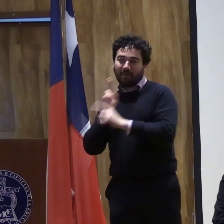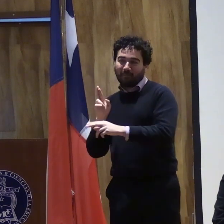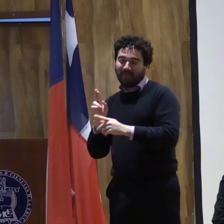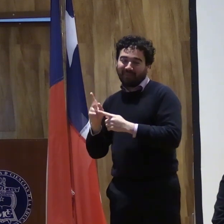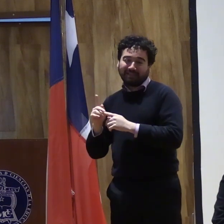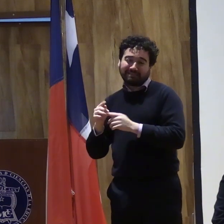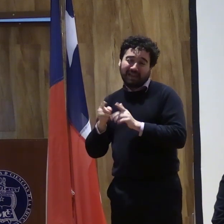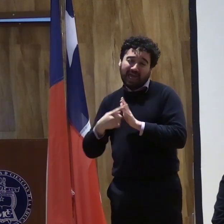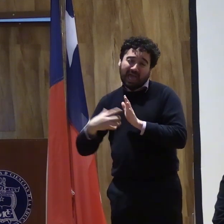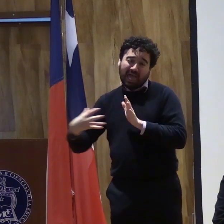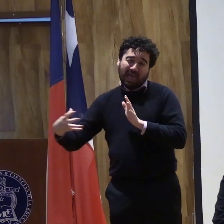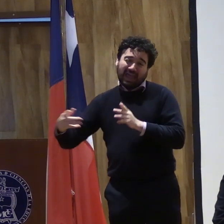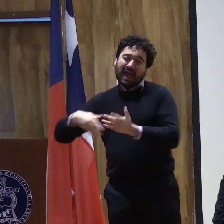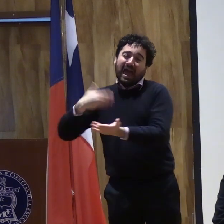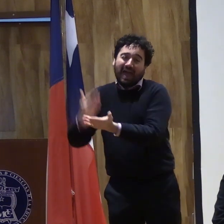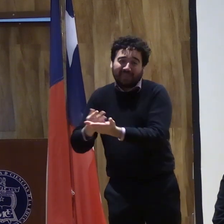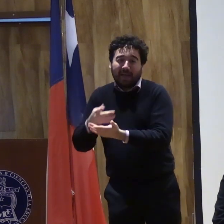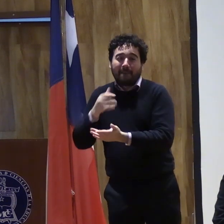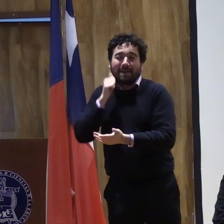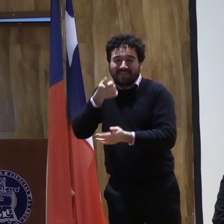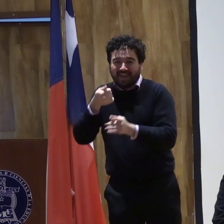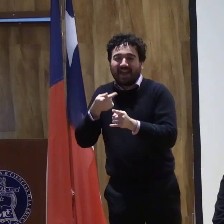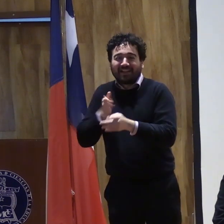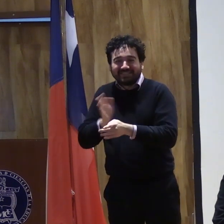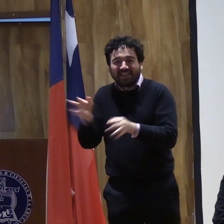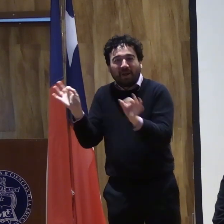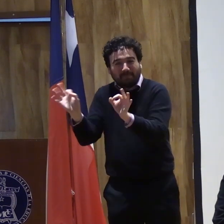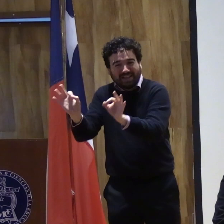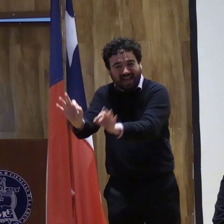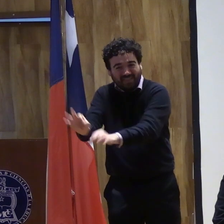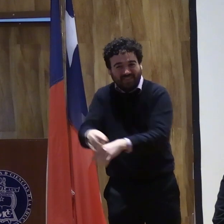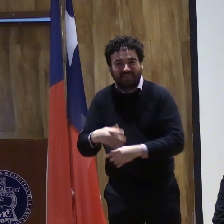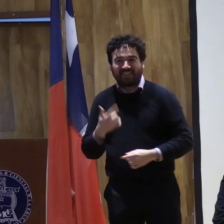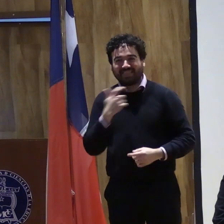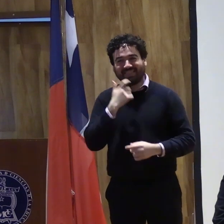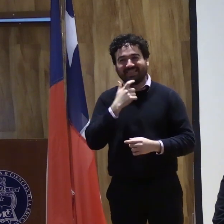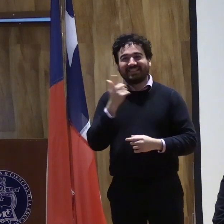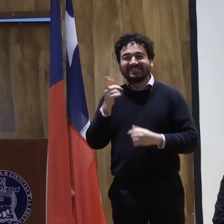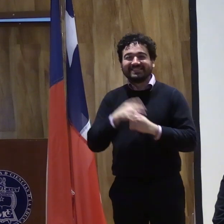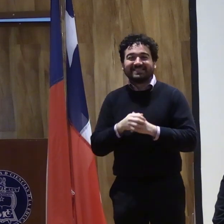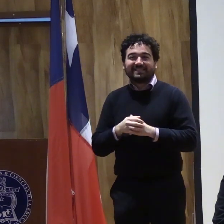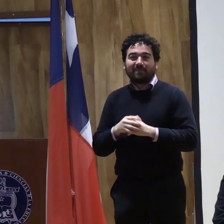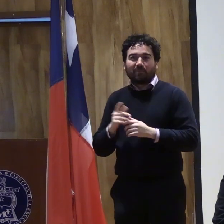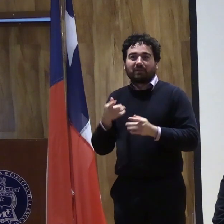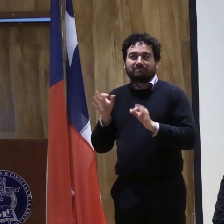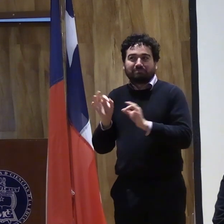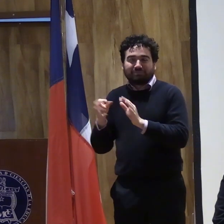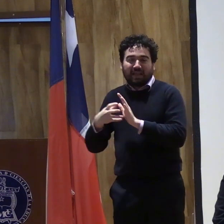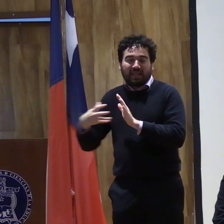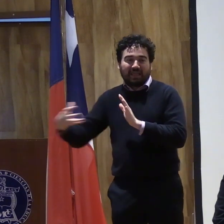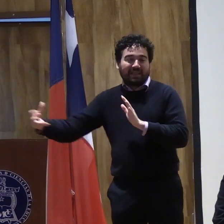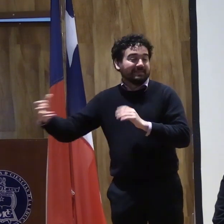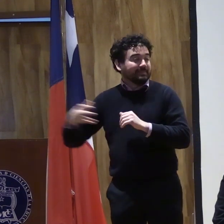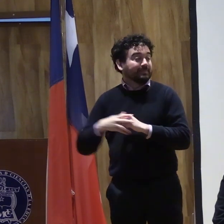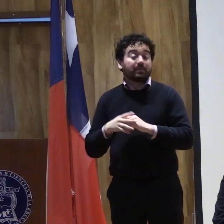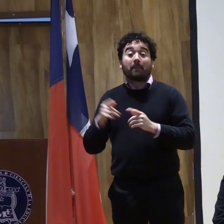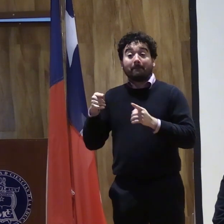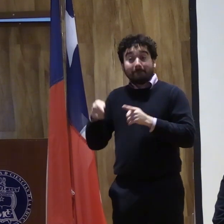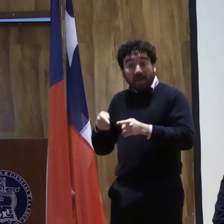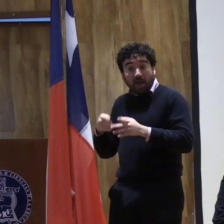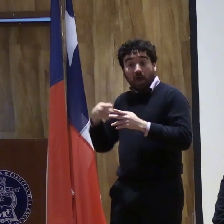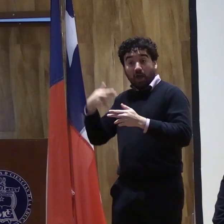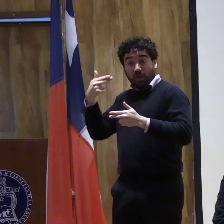Después, cuando agotan el hidrógeno, se contraen en el núcleo y ahí se produce